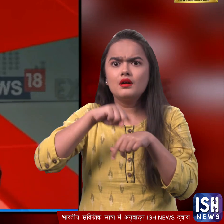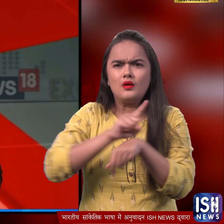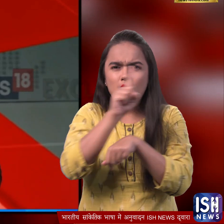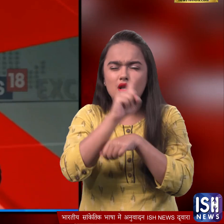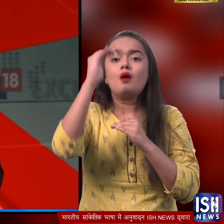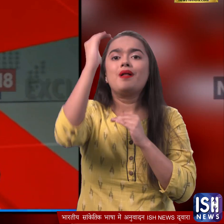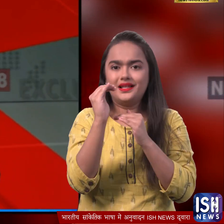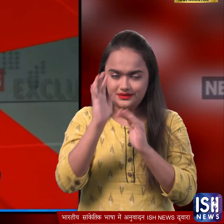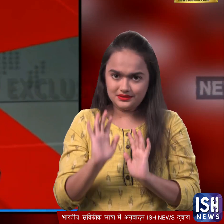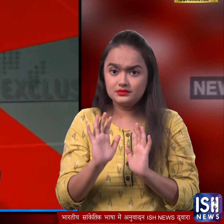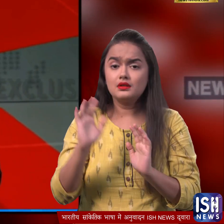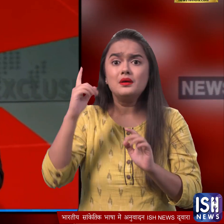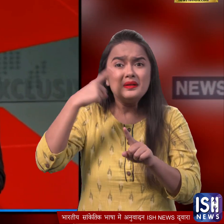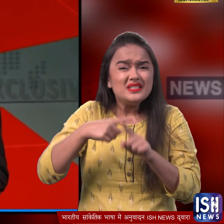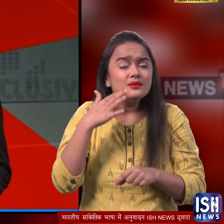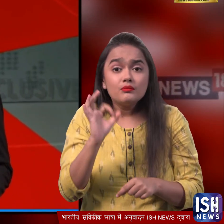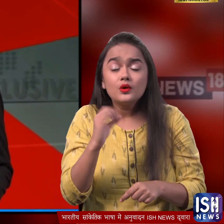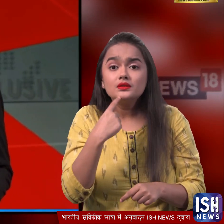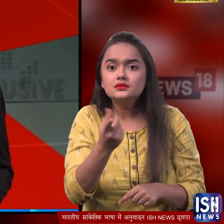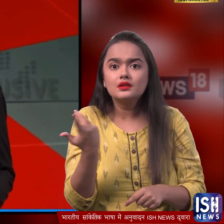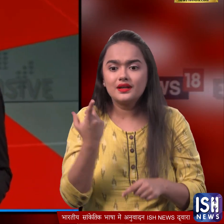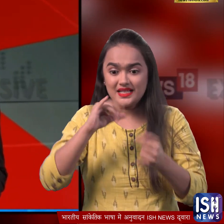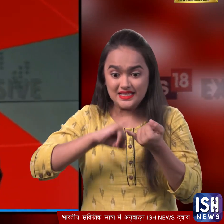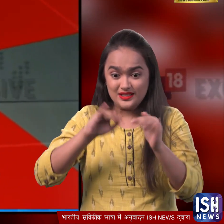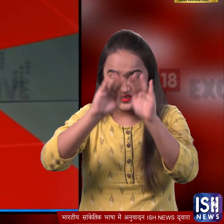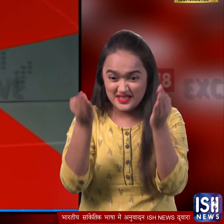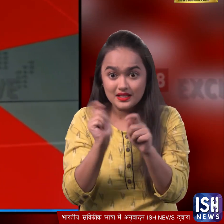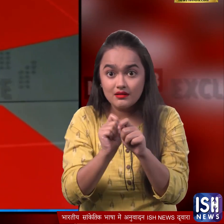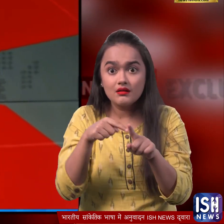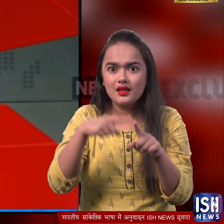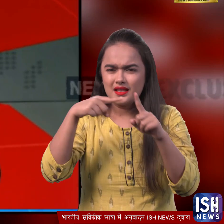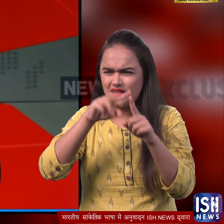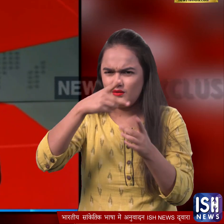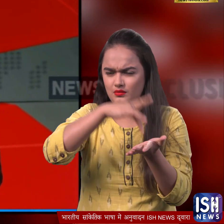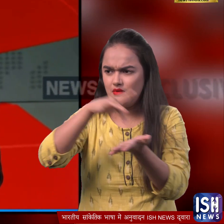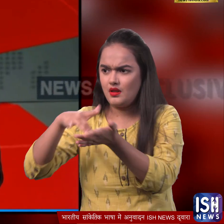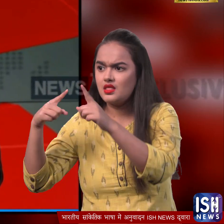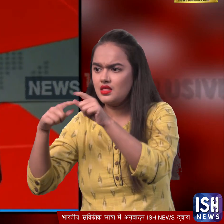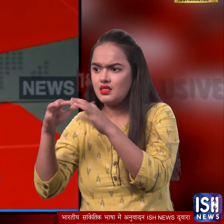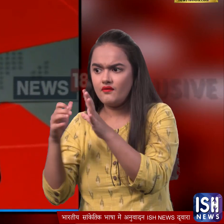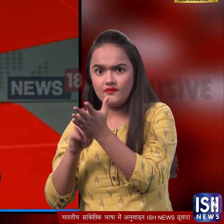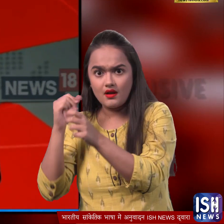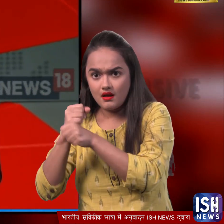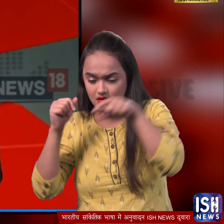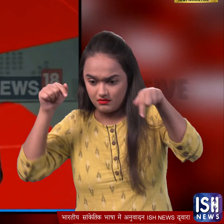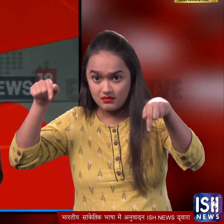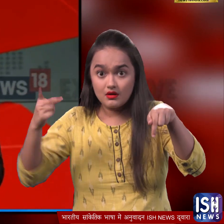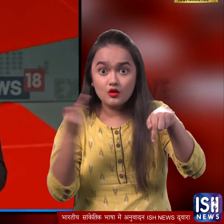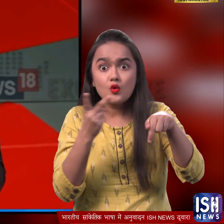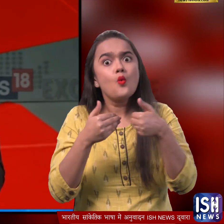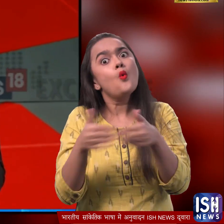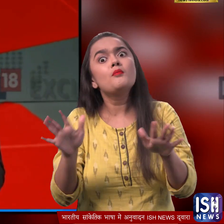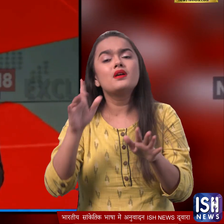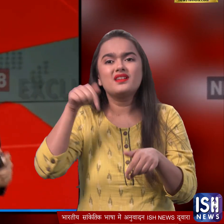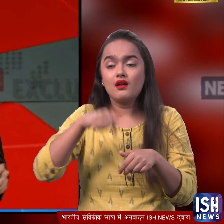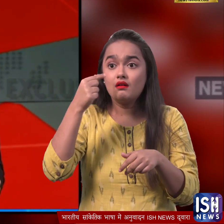दूरी 1 घंटे कम हो जाएगी। लेकिन इससे भी बड़ी बात यह कि सेला सुरंग की वजह से तेजपुर और तवांग का रास्ता पूरा साल